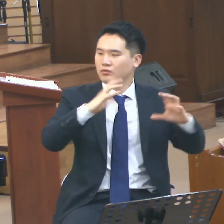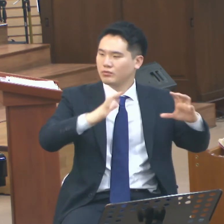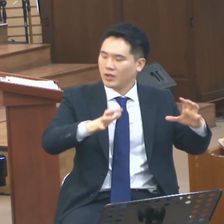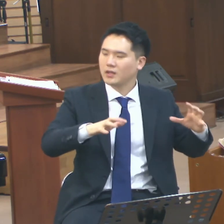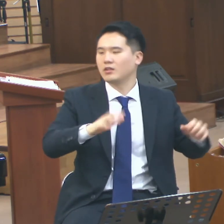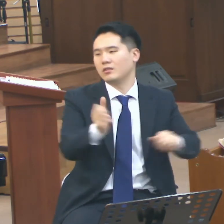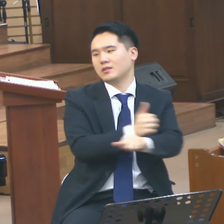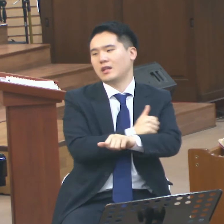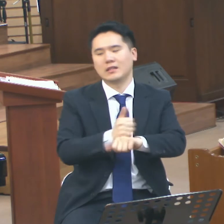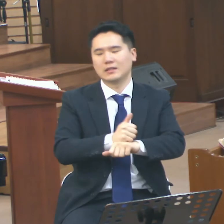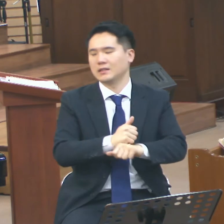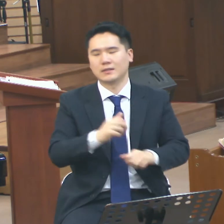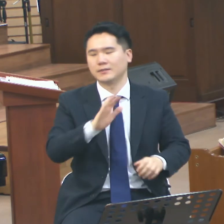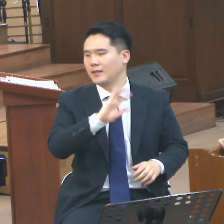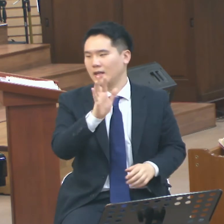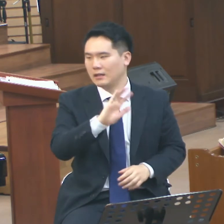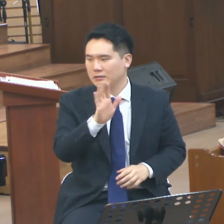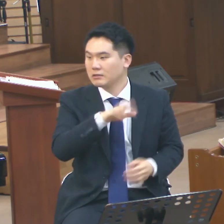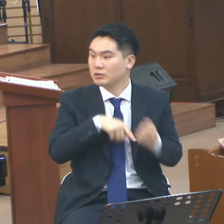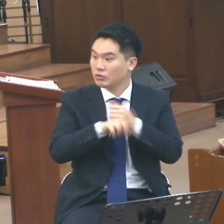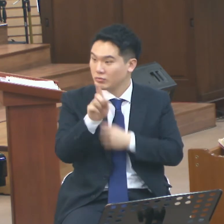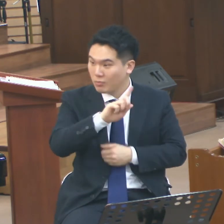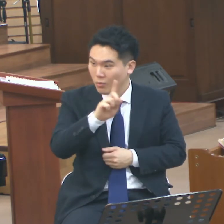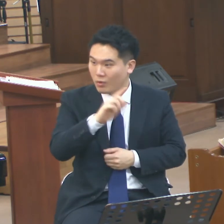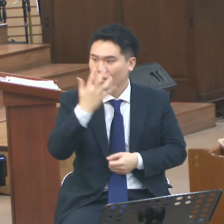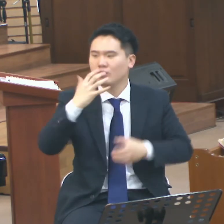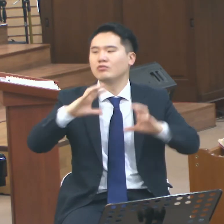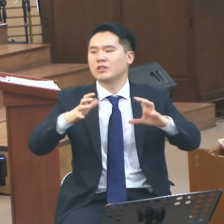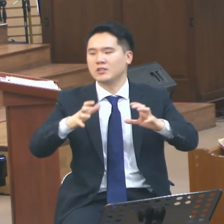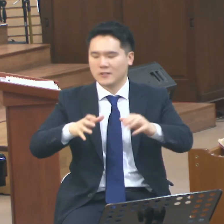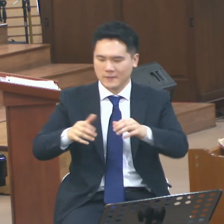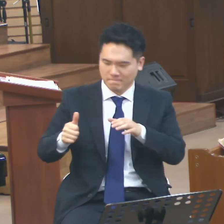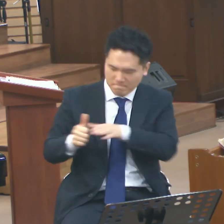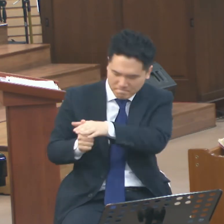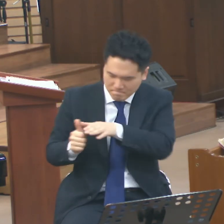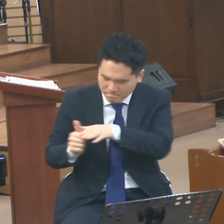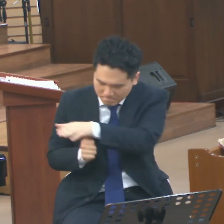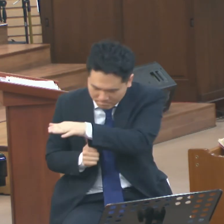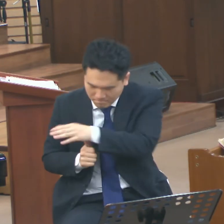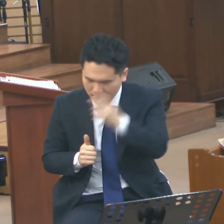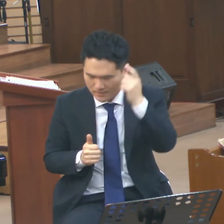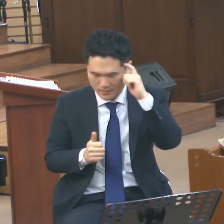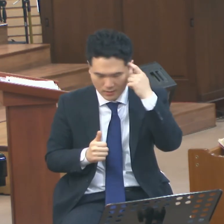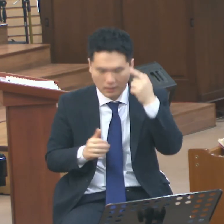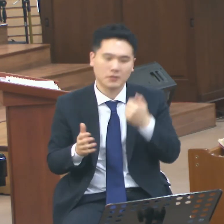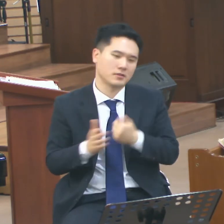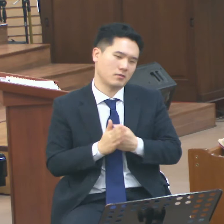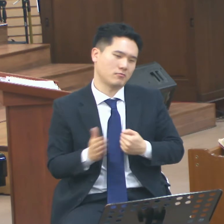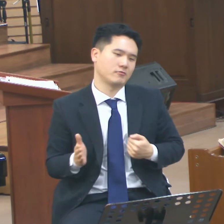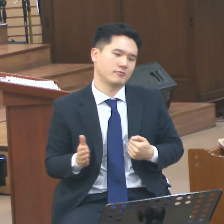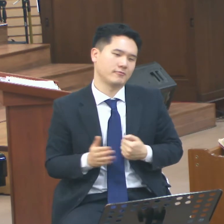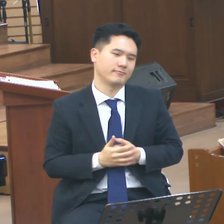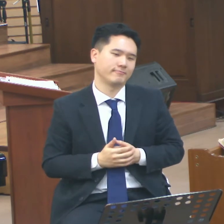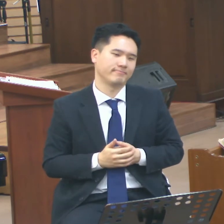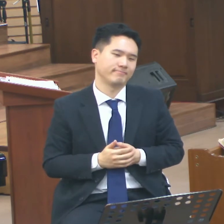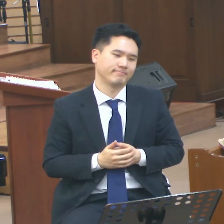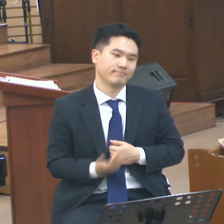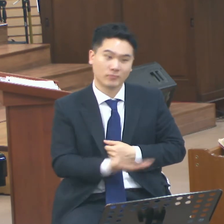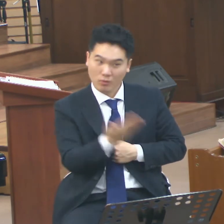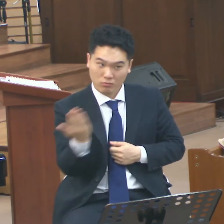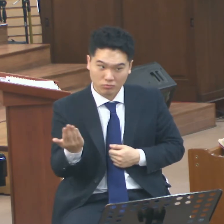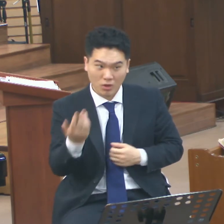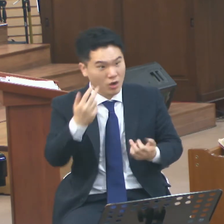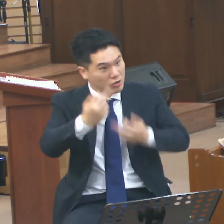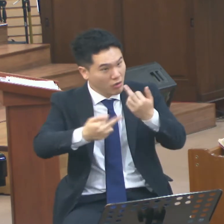유대에서 다니려 아니하심은 유대인들이 죽이려 함이로라. 여러분, 형님